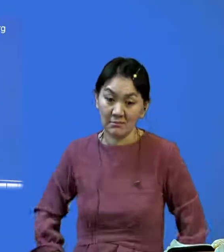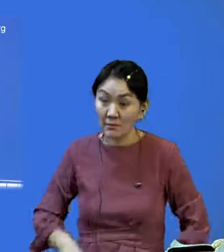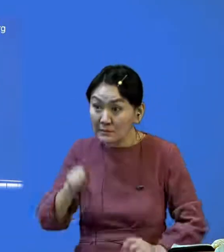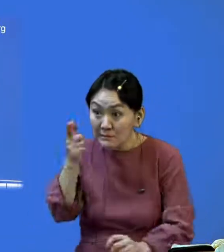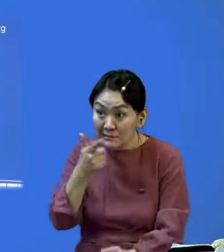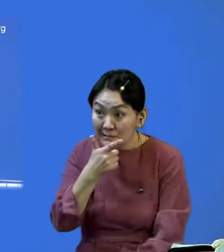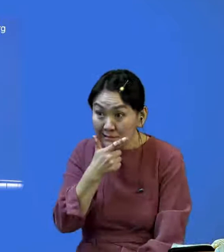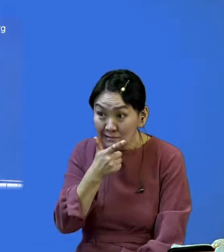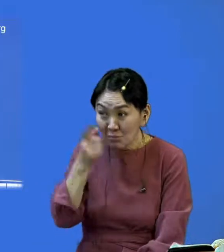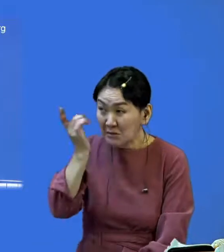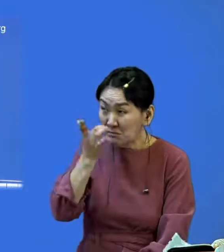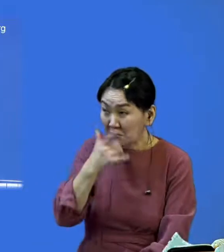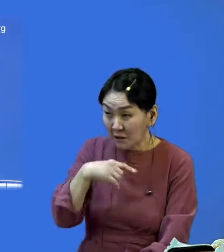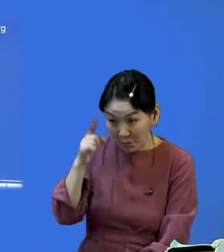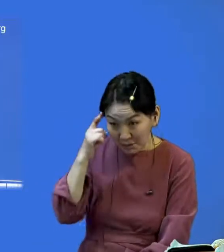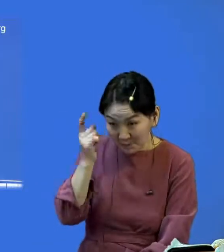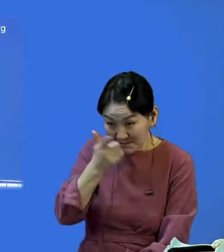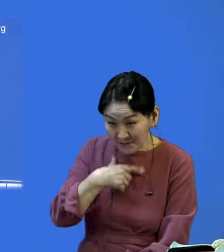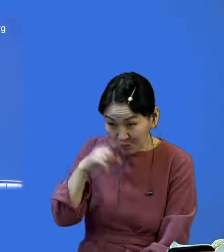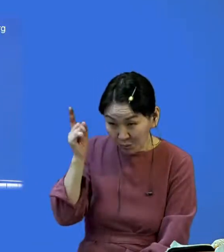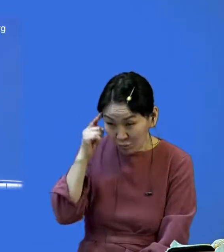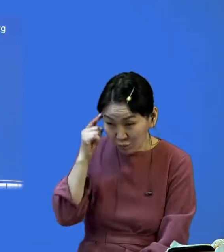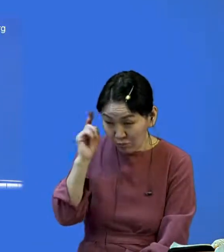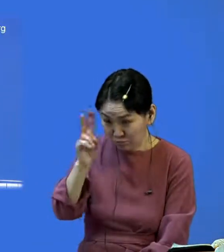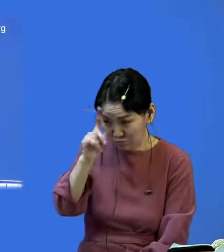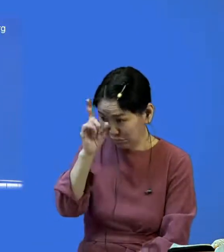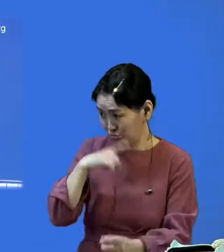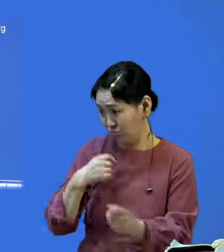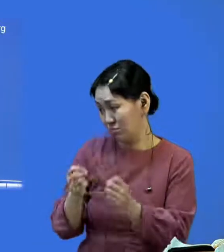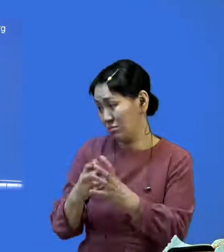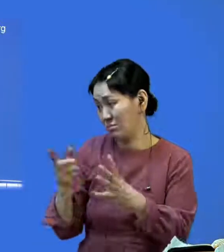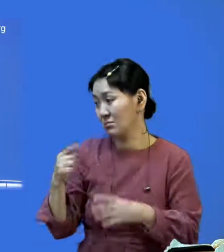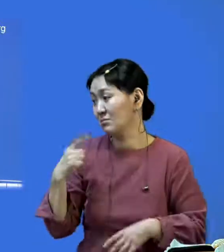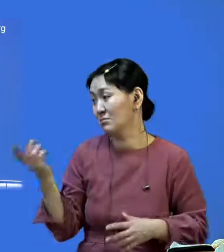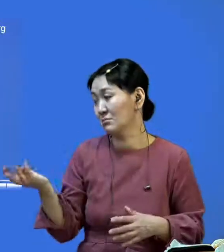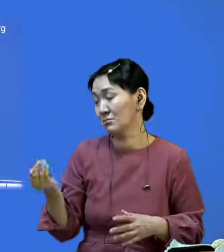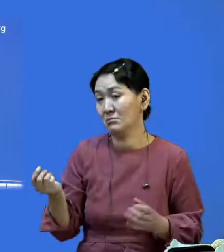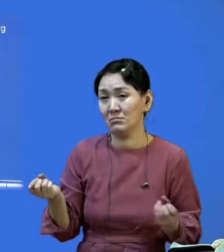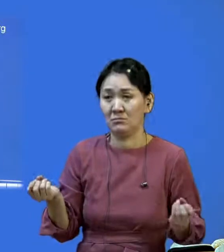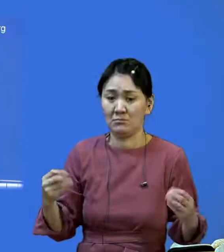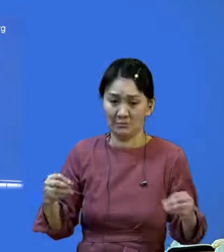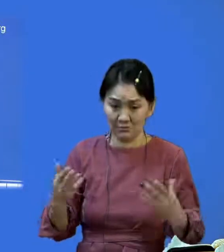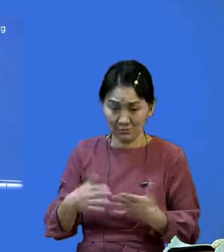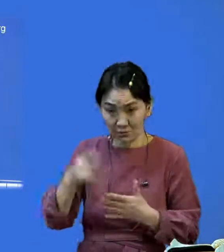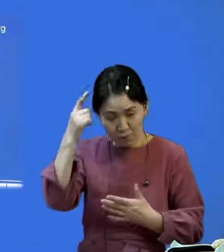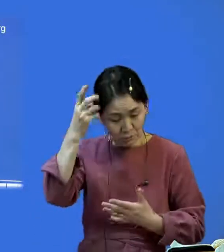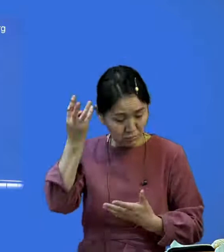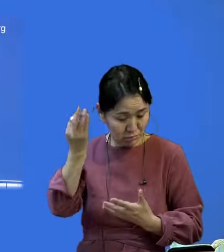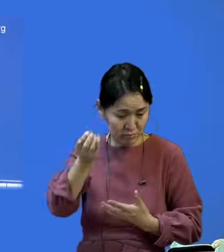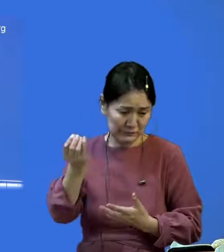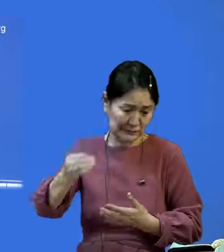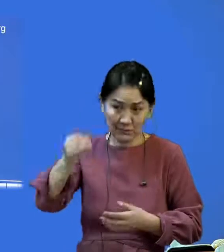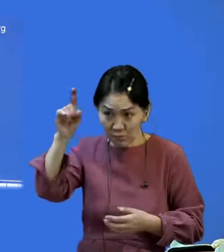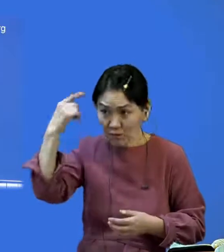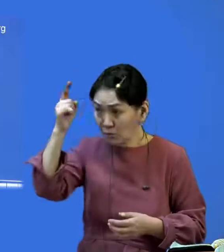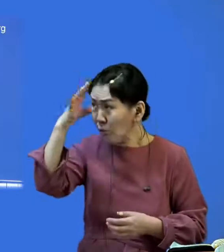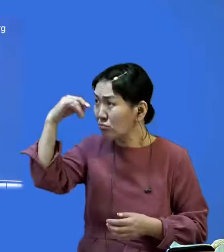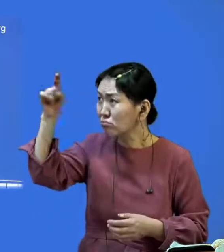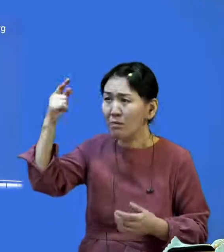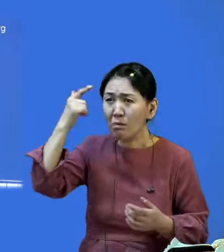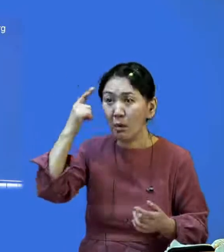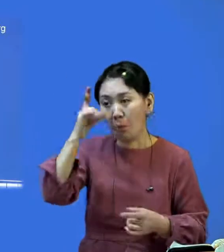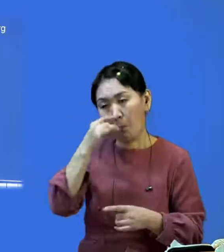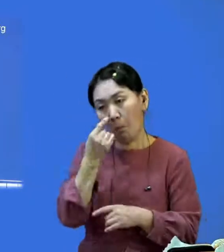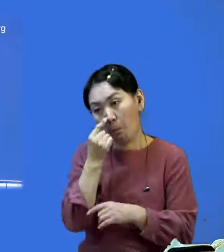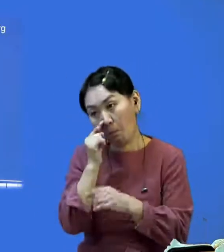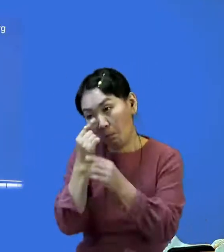Чадахгүй гэж бодоагүй юу? Бодоё. Бурхан үнийг бүтээсэн шүү дээ. Бурхан бид нарын толгоон дээрх үсийг хүртэл тоолдог гэдэг нь бурхан энэ хийх ажилгүй